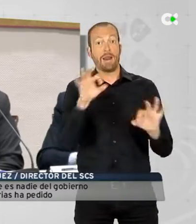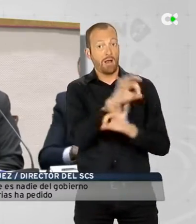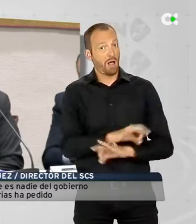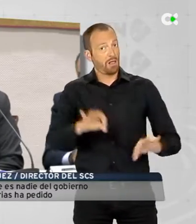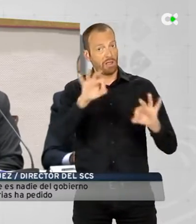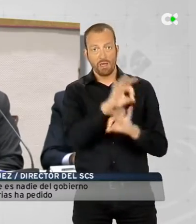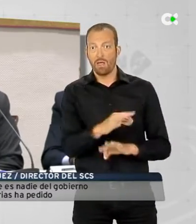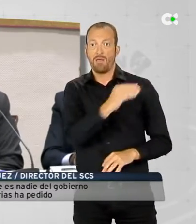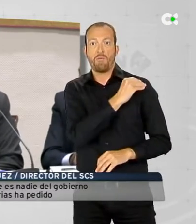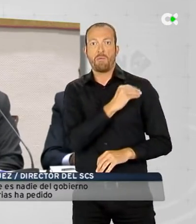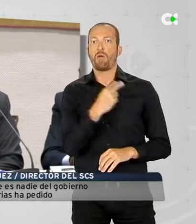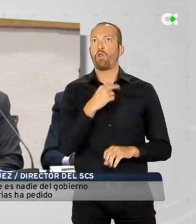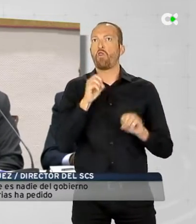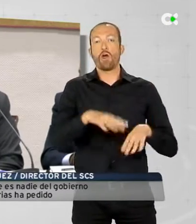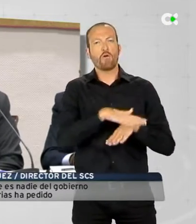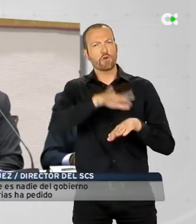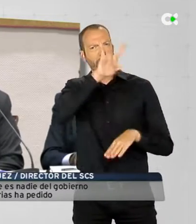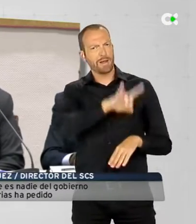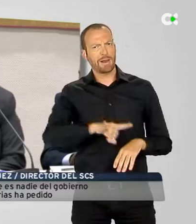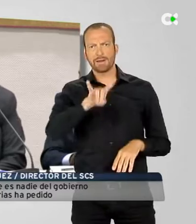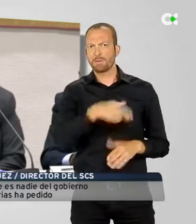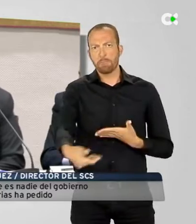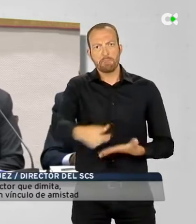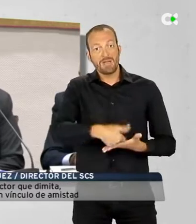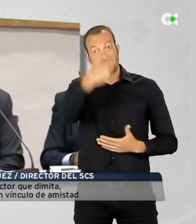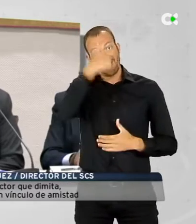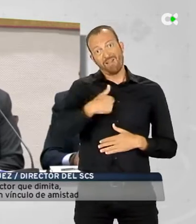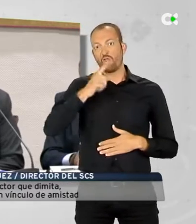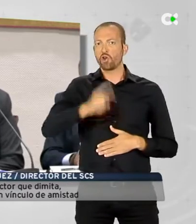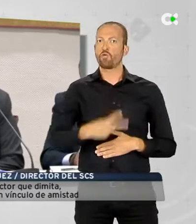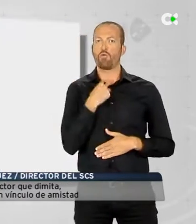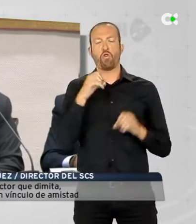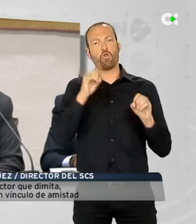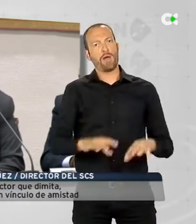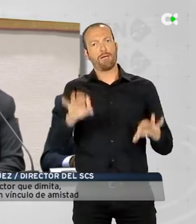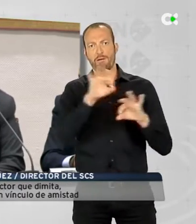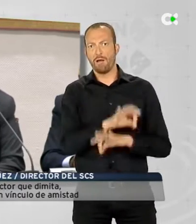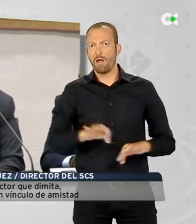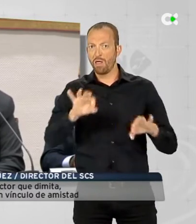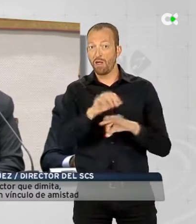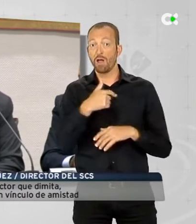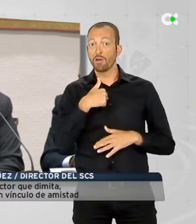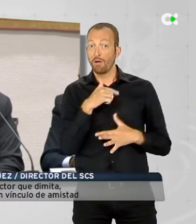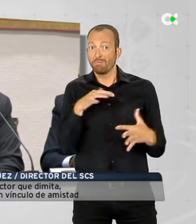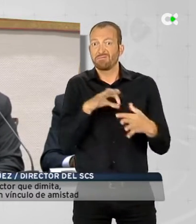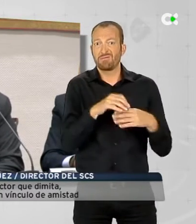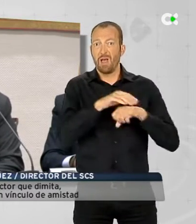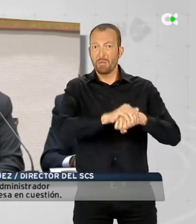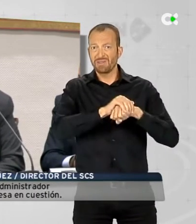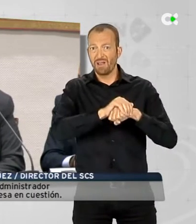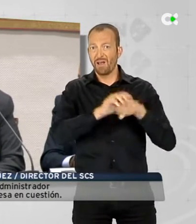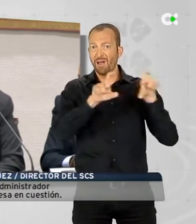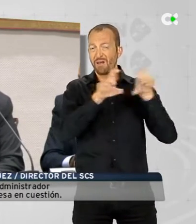es nadie del gobierno de Canarias ha pedido a este director que dimita. No tengo ningún vínculo de amistad con